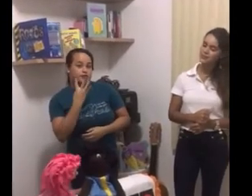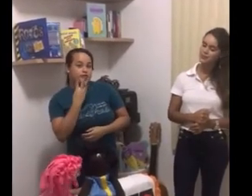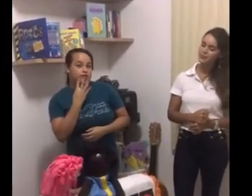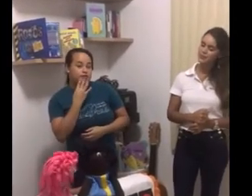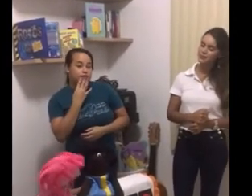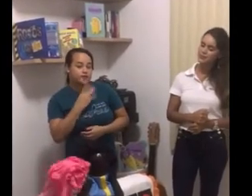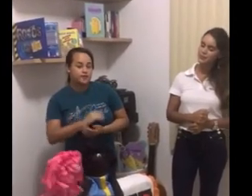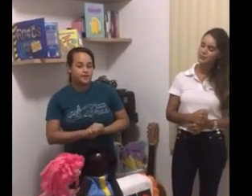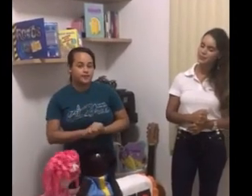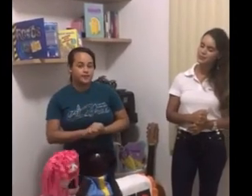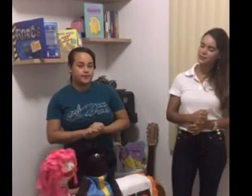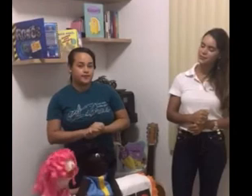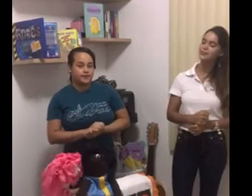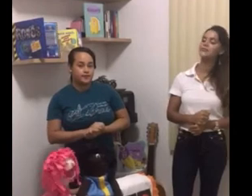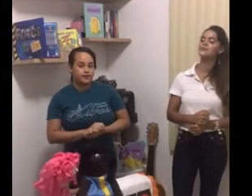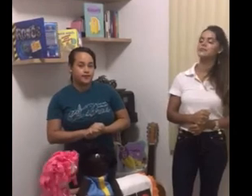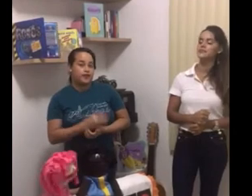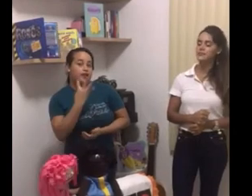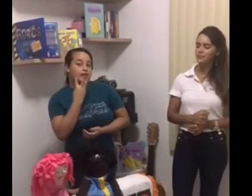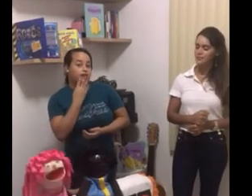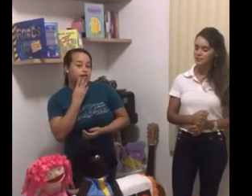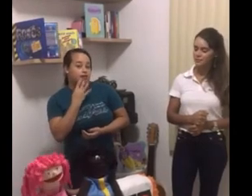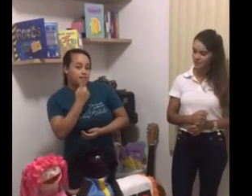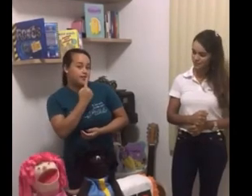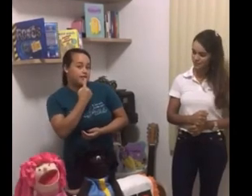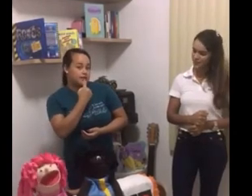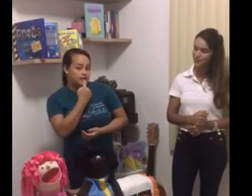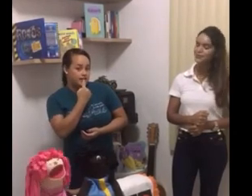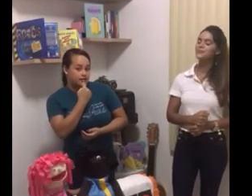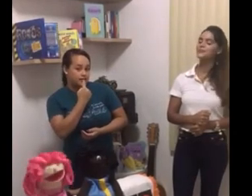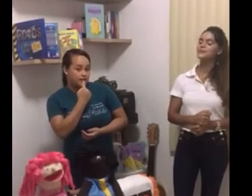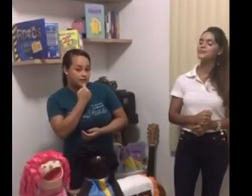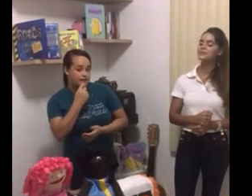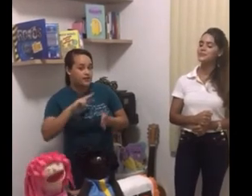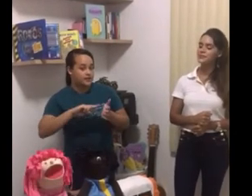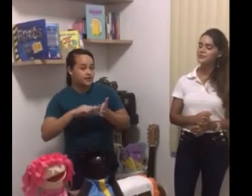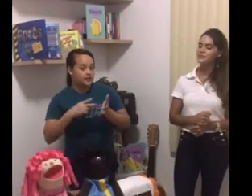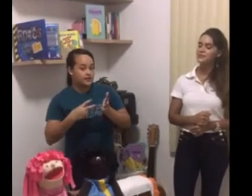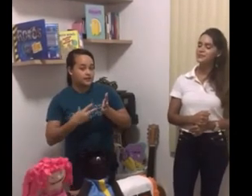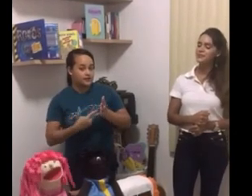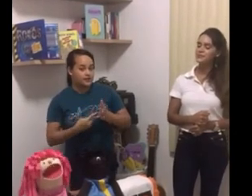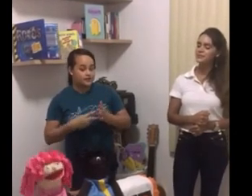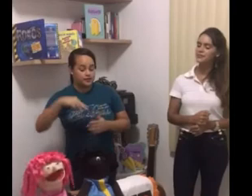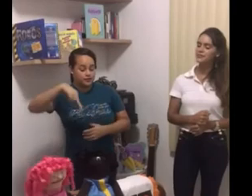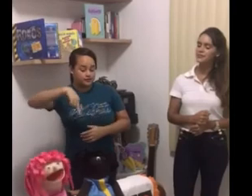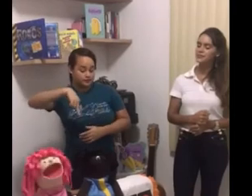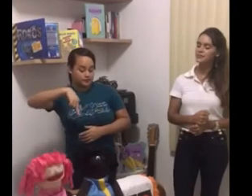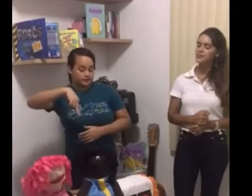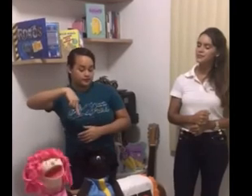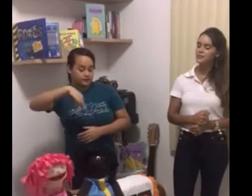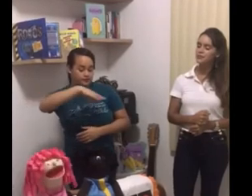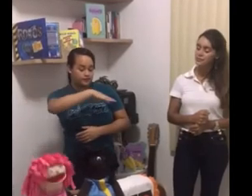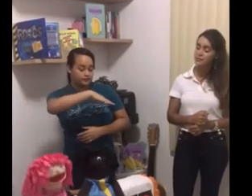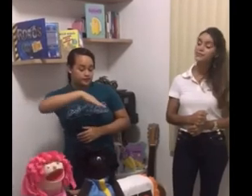bonequinhos. Quando o bonequinho estiver vermelho, significa que devemos esperar